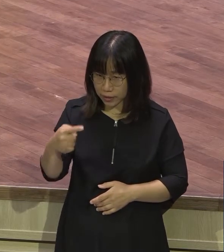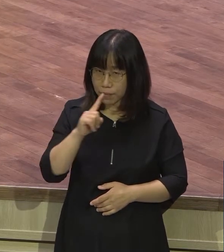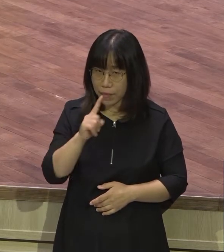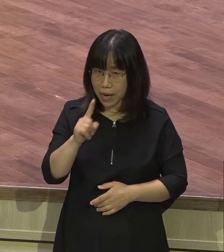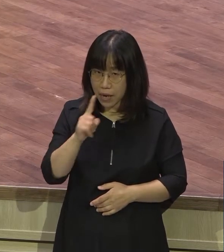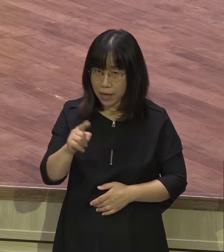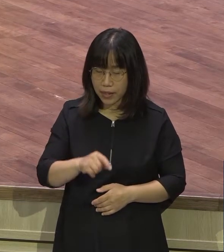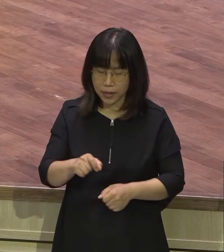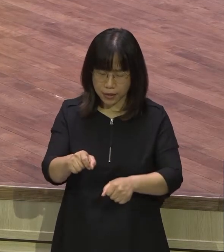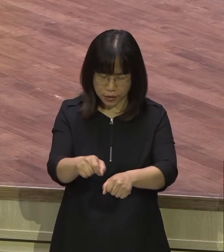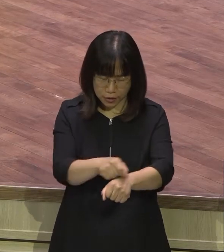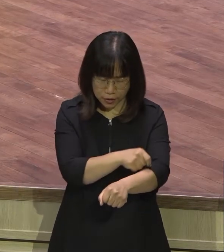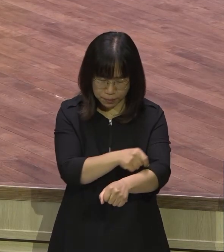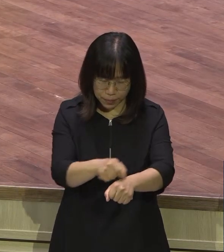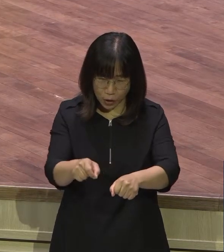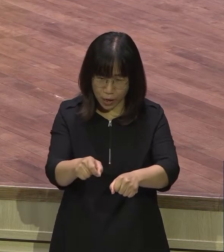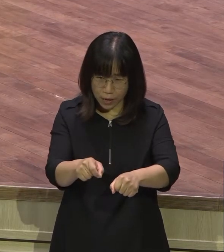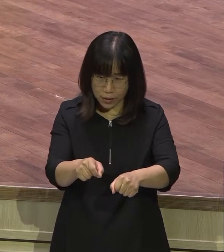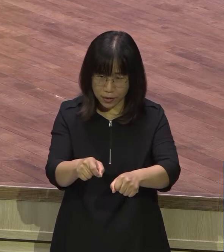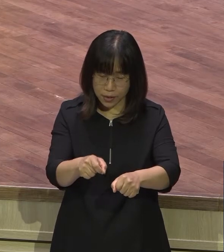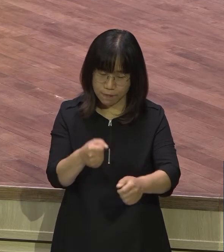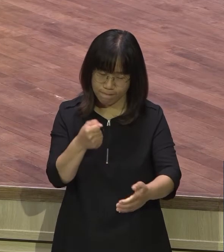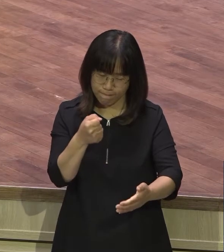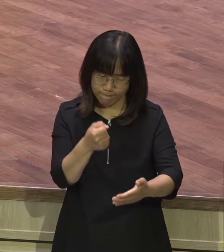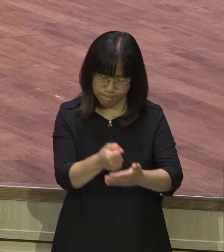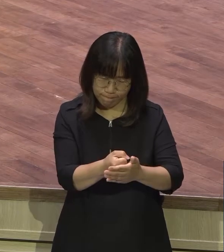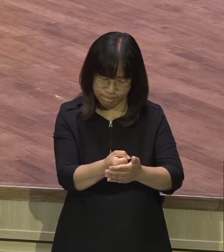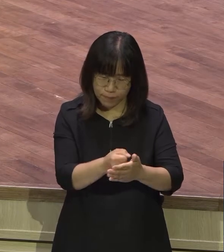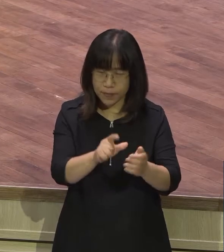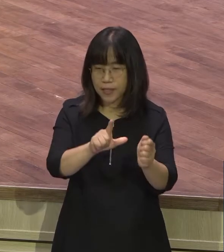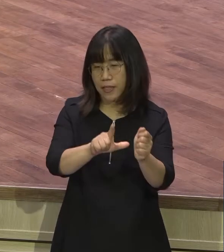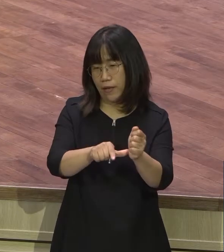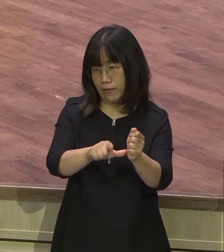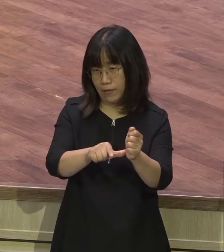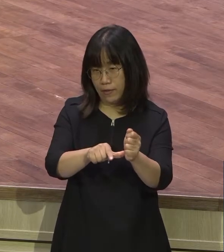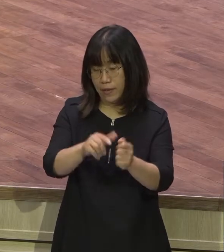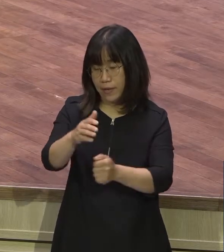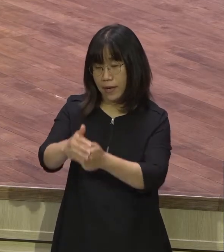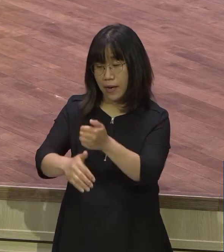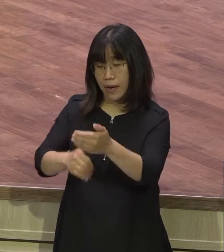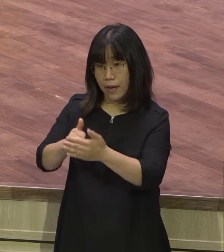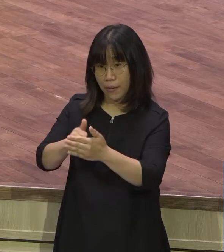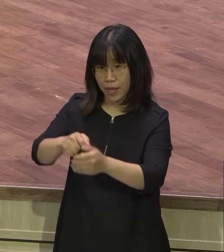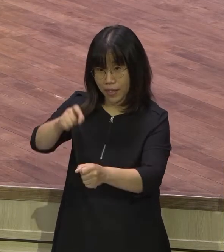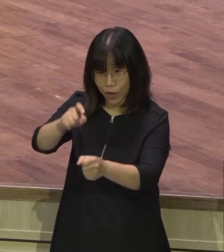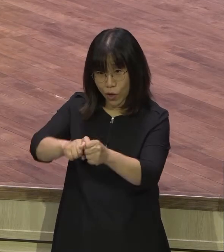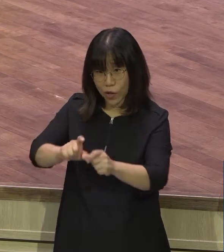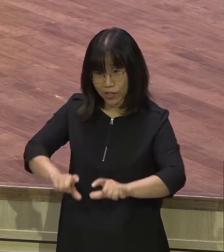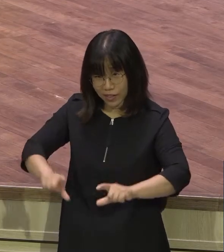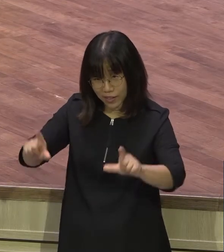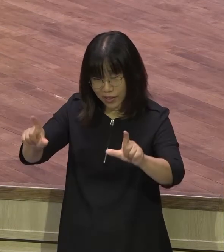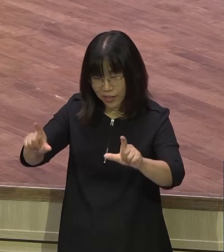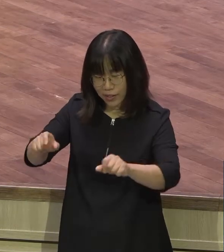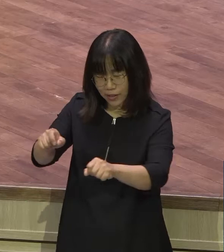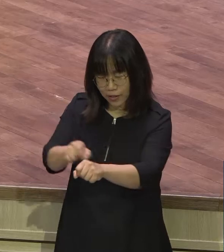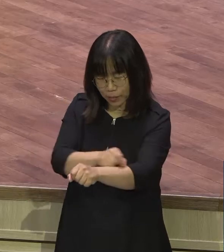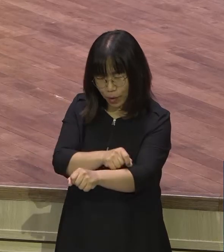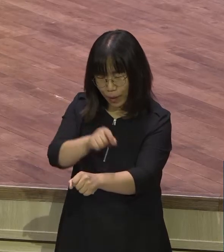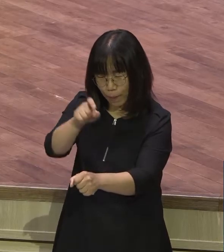특별하게 정해진 시간 그런 뜻입니다. 하나님의 절기가 특별한 목적과 교획 가운데